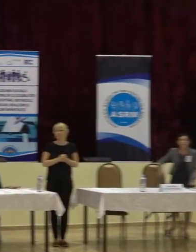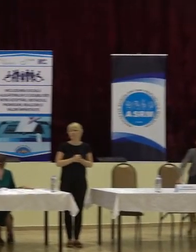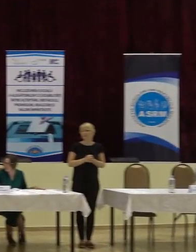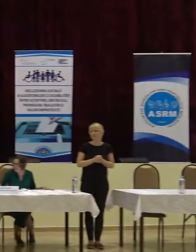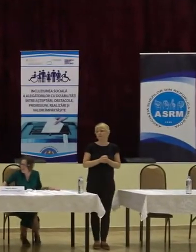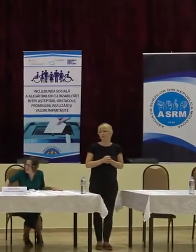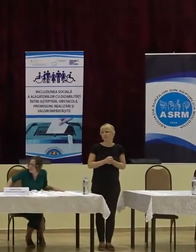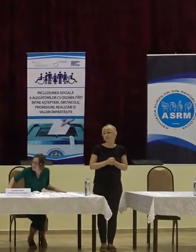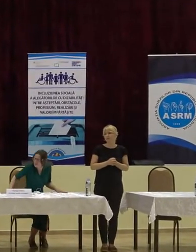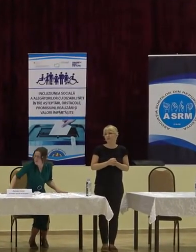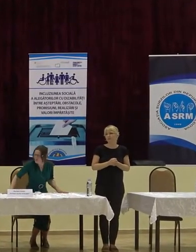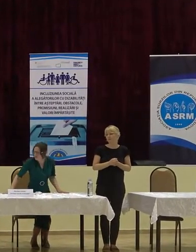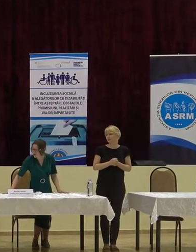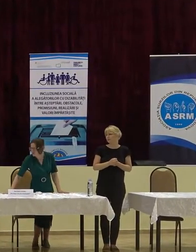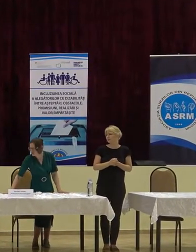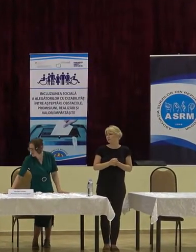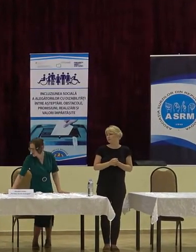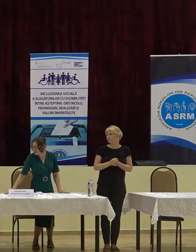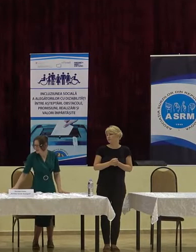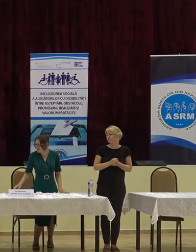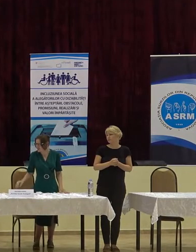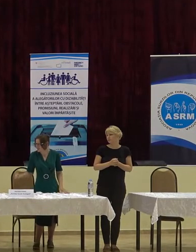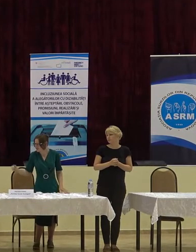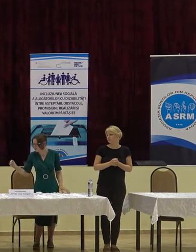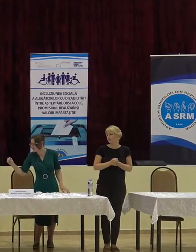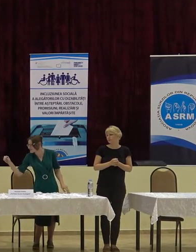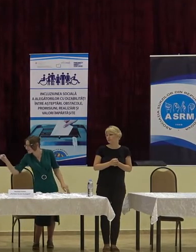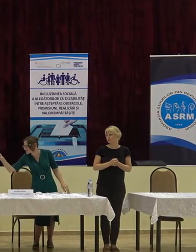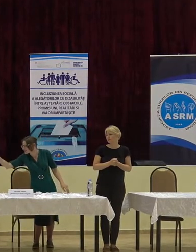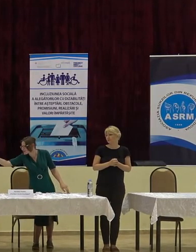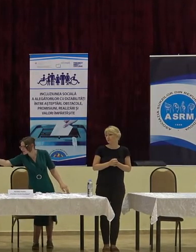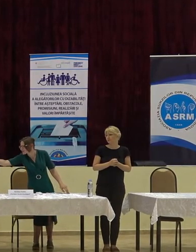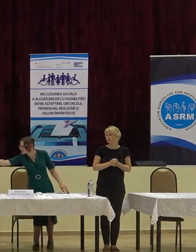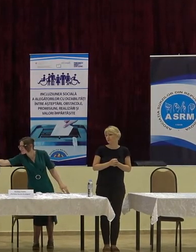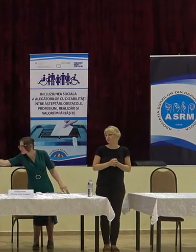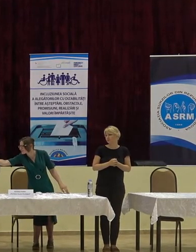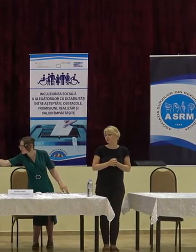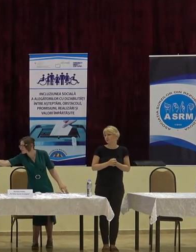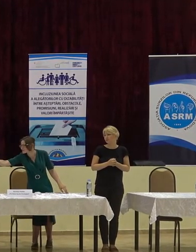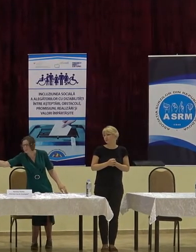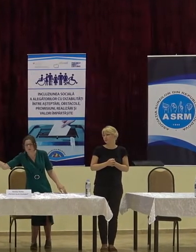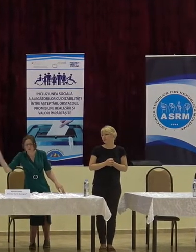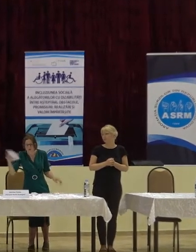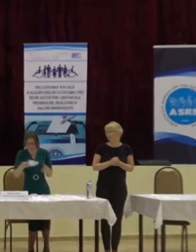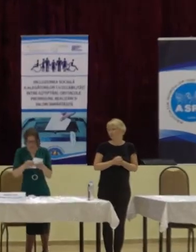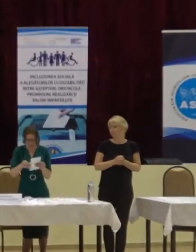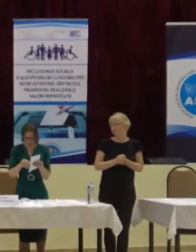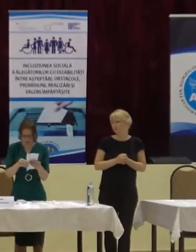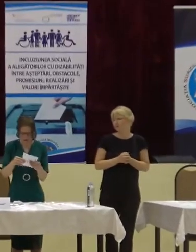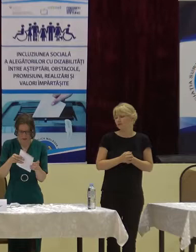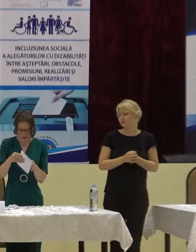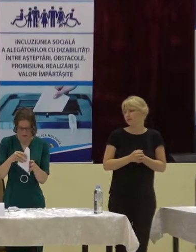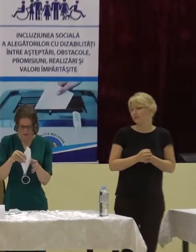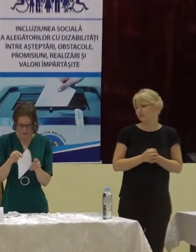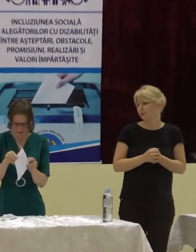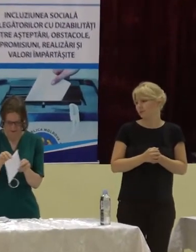oferi posibilitatea candidatului din partea Partidului Politic Verde Ecologist să extrază o întrebare. O să vă